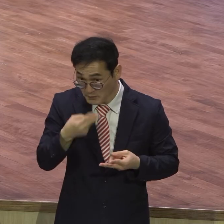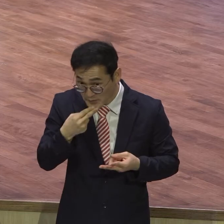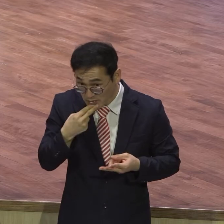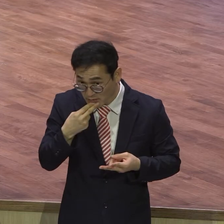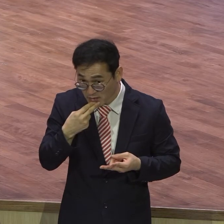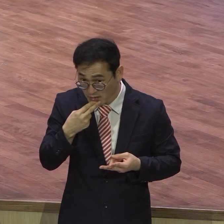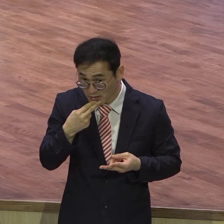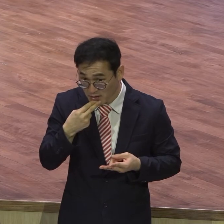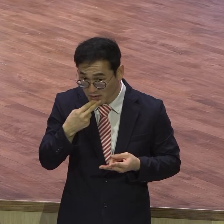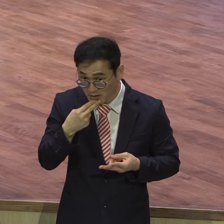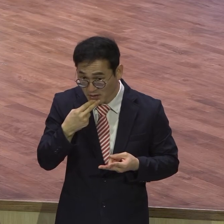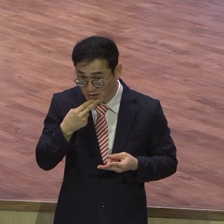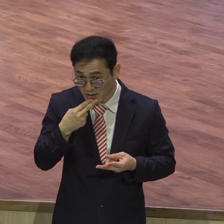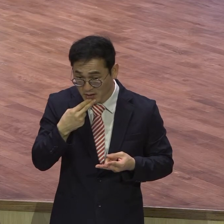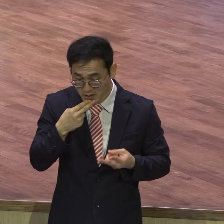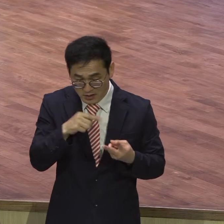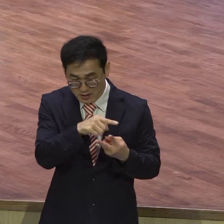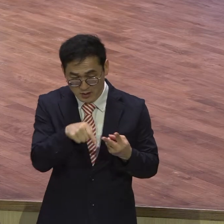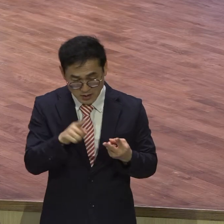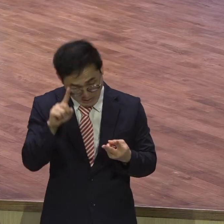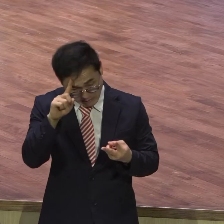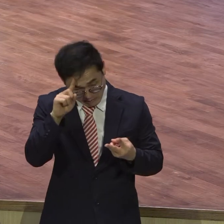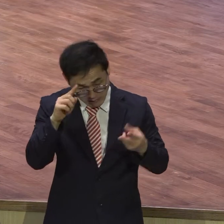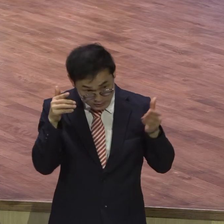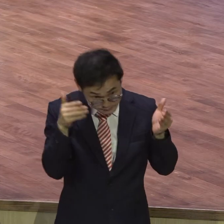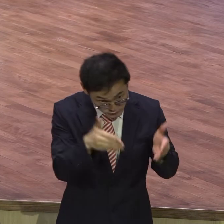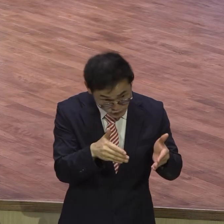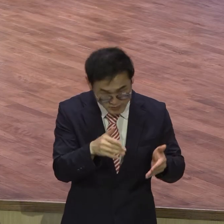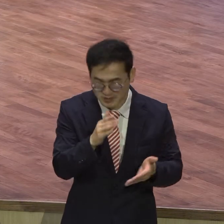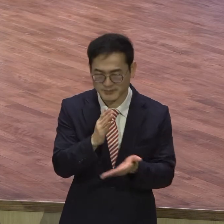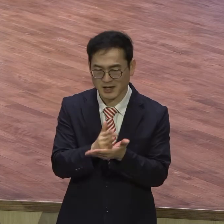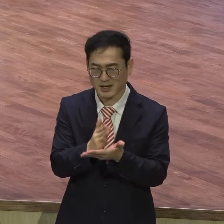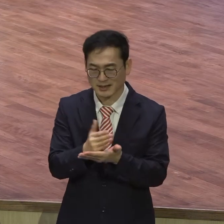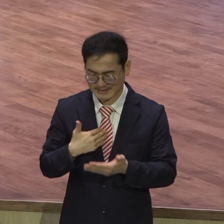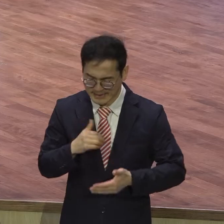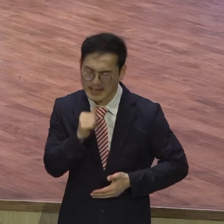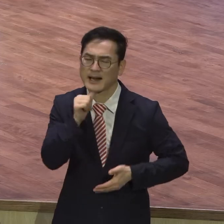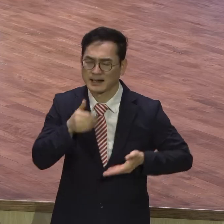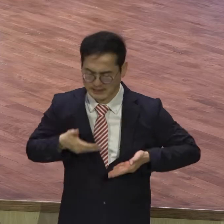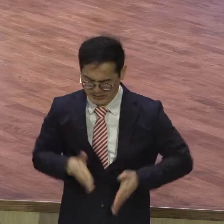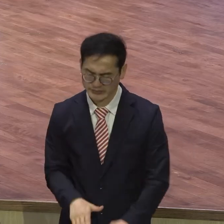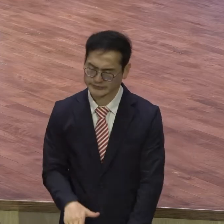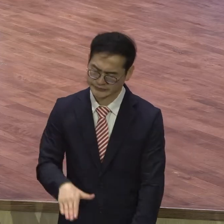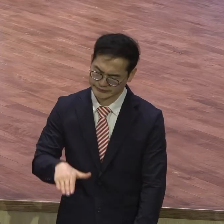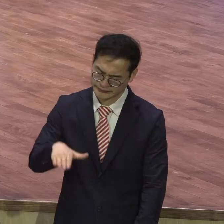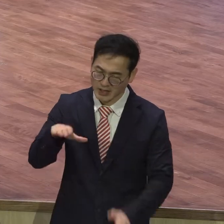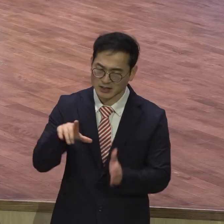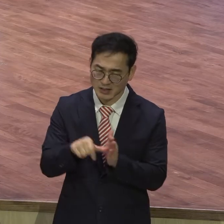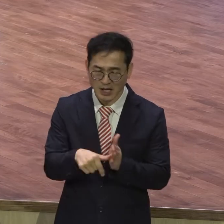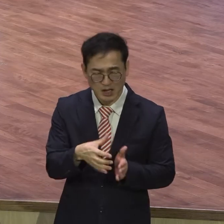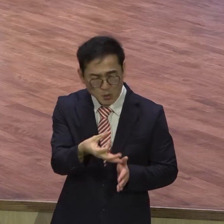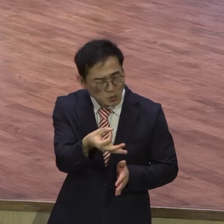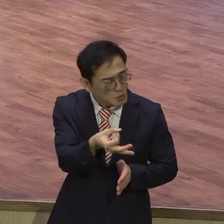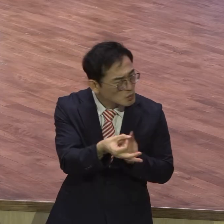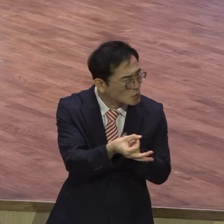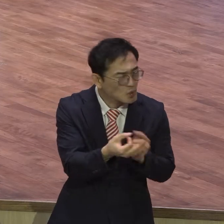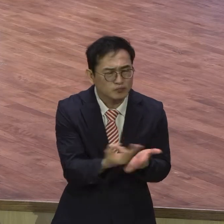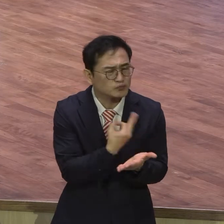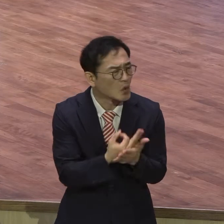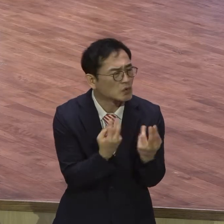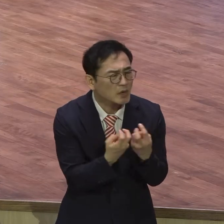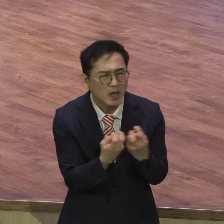빨리 관심 바꾸시기 바랍니다 제가 그랬어요 가난하게 태어나 가난하게 살면서 관심이 돈밖에 없었어요